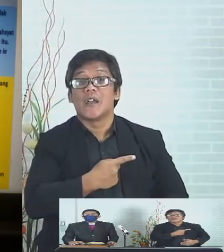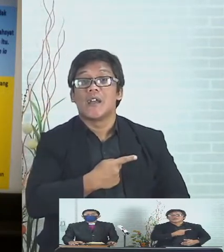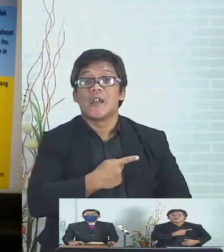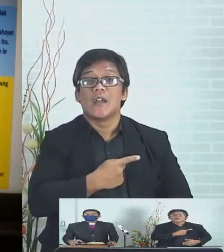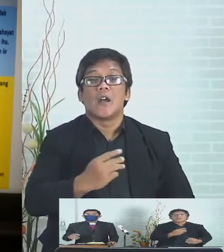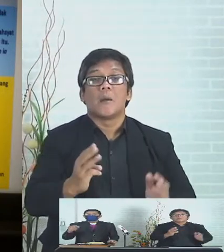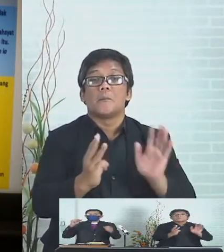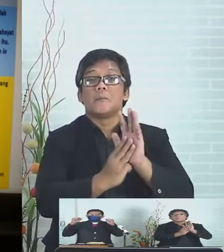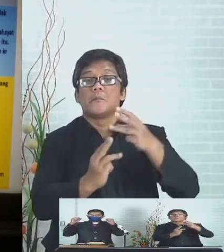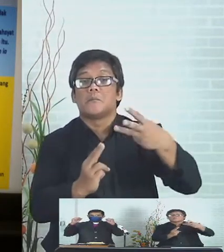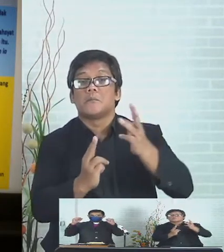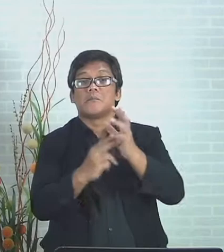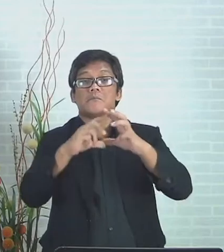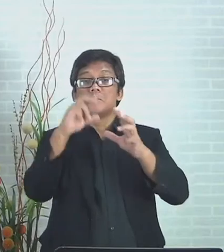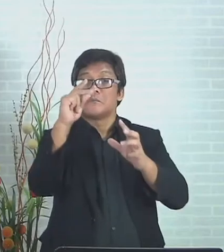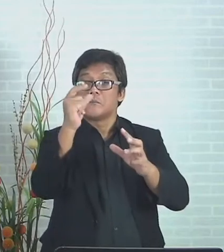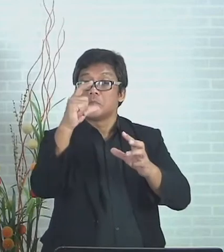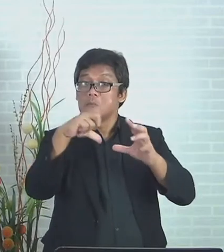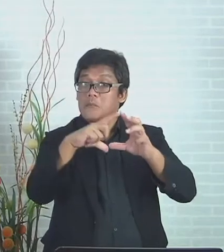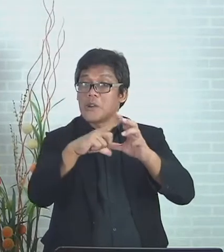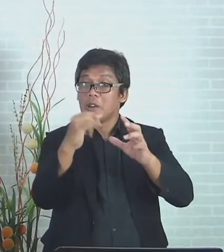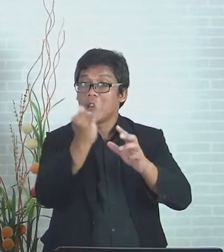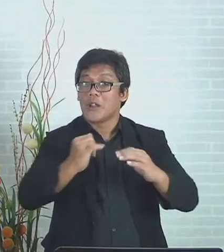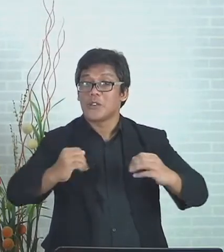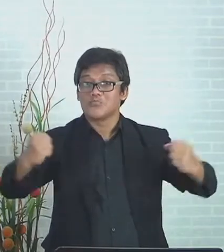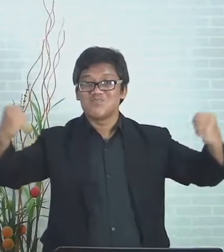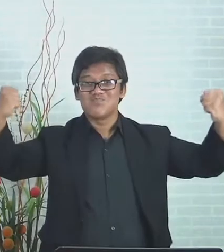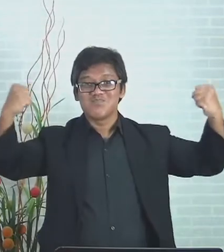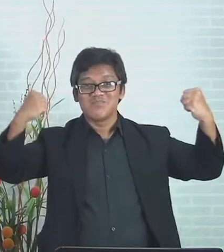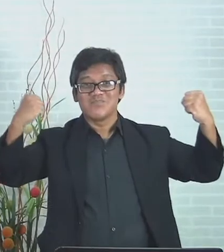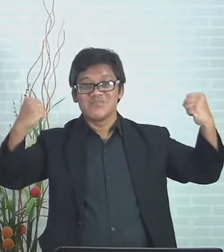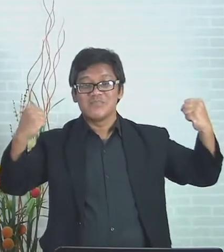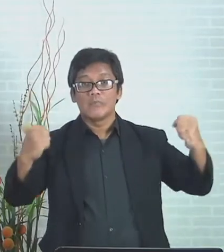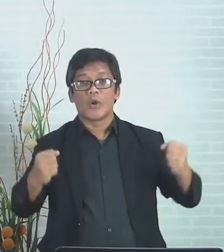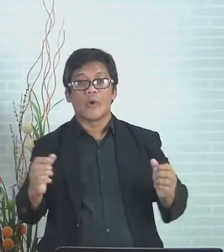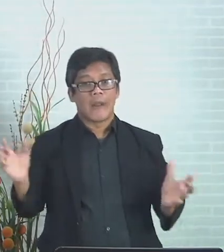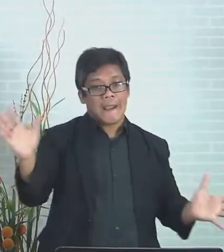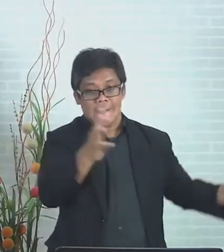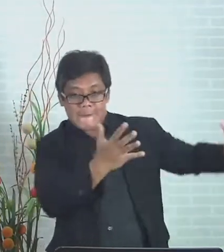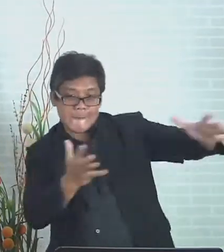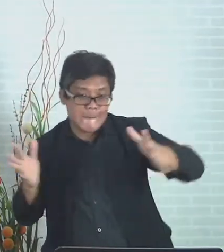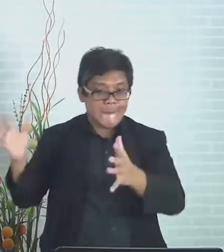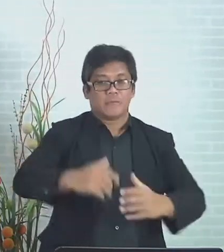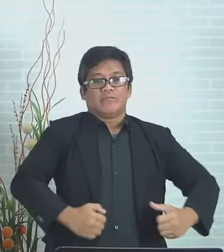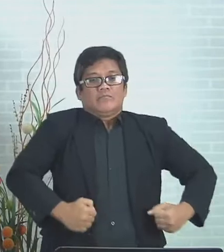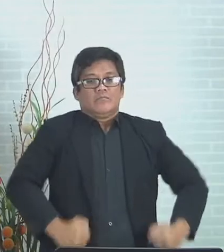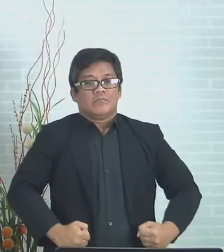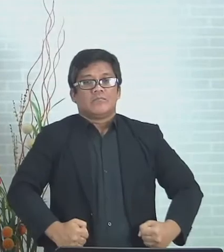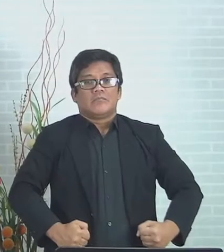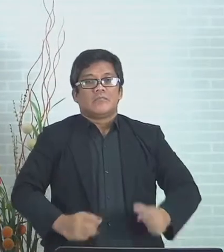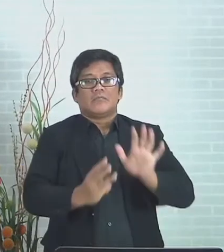menara yang kuat jejak kalau menara yang kuat pasti ada badai ada gold jangan dia tidak tergoncangkan